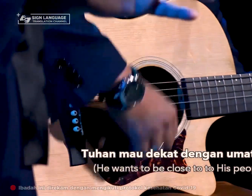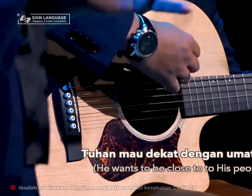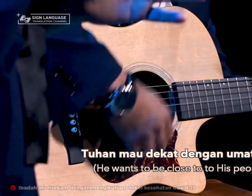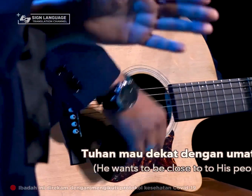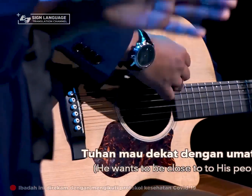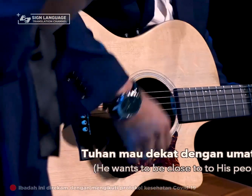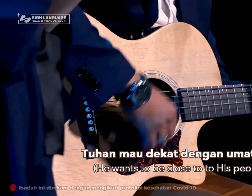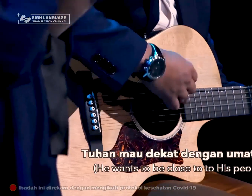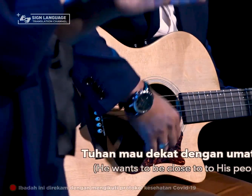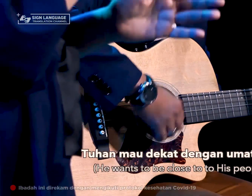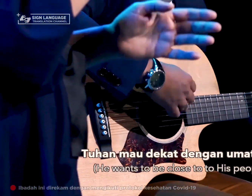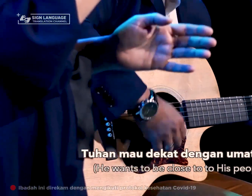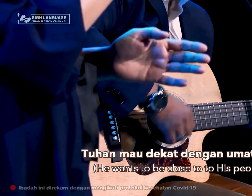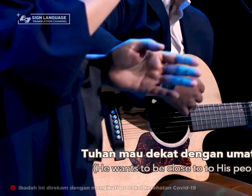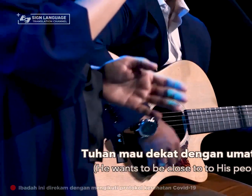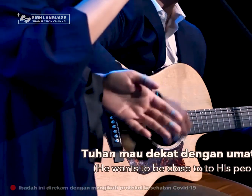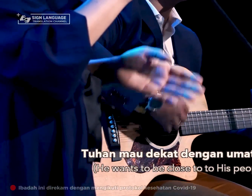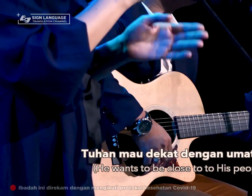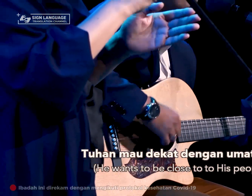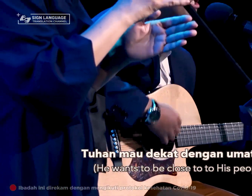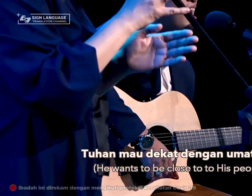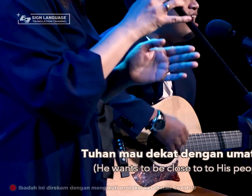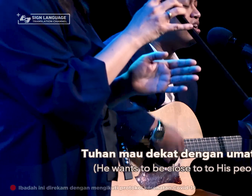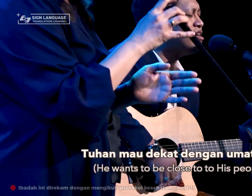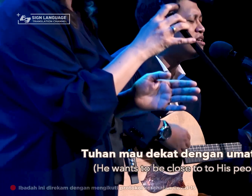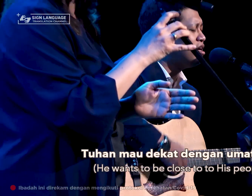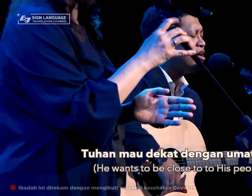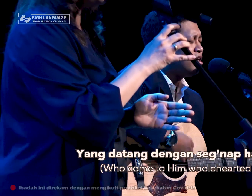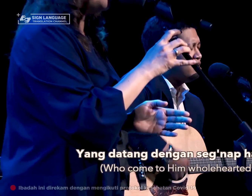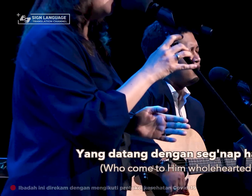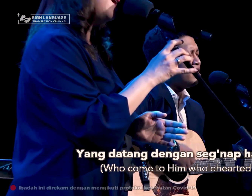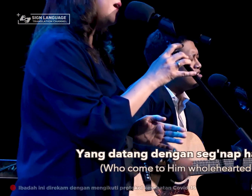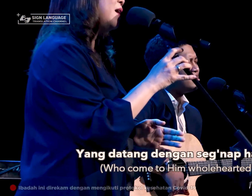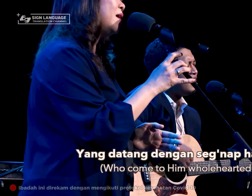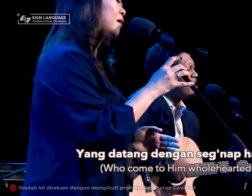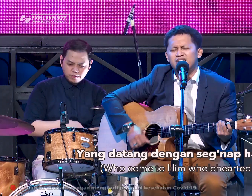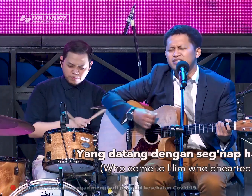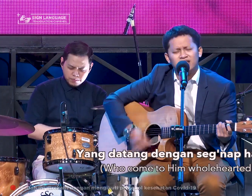Tuhan mau dekat dengan umat-Nya